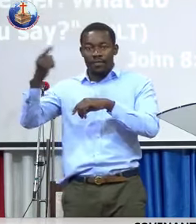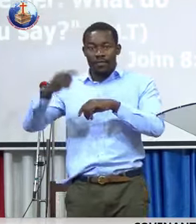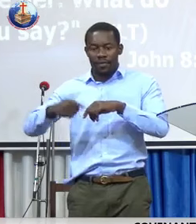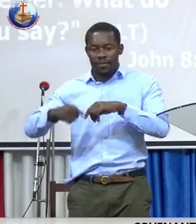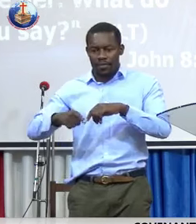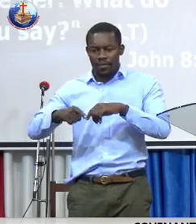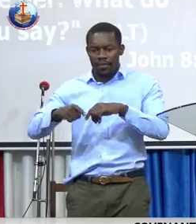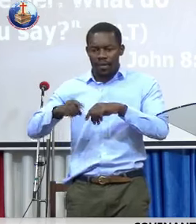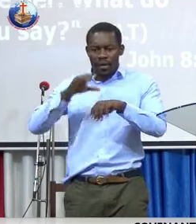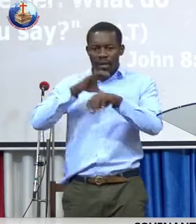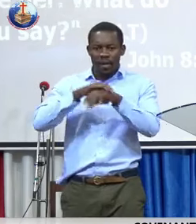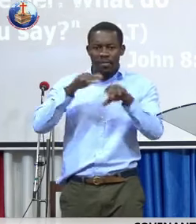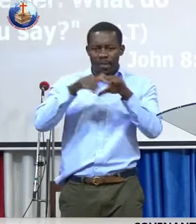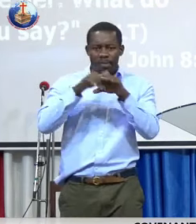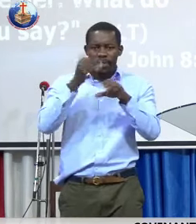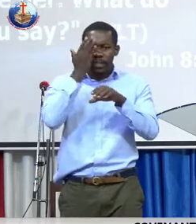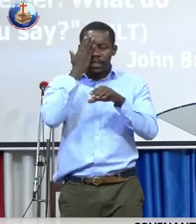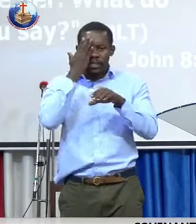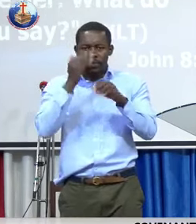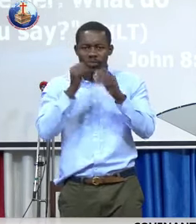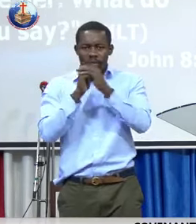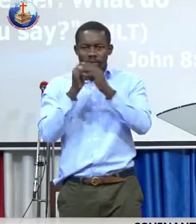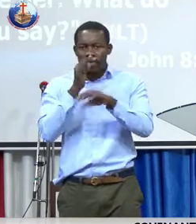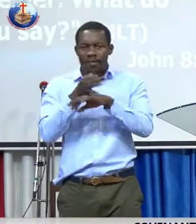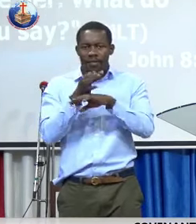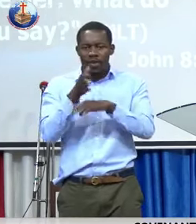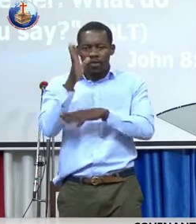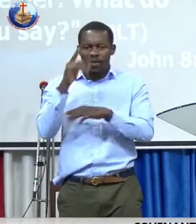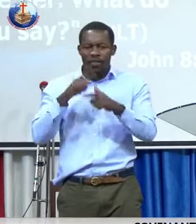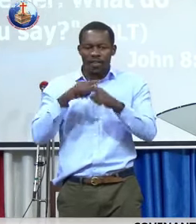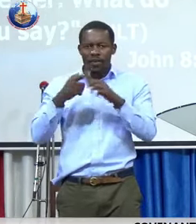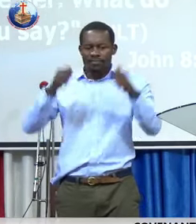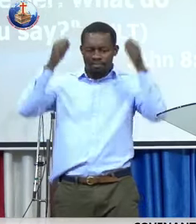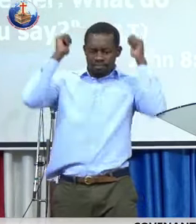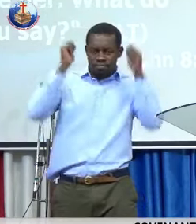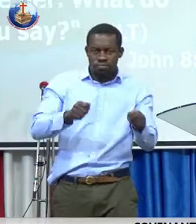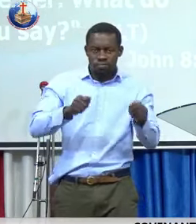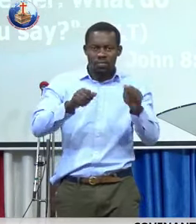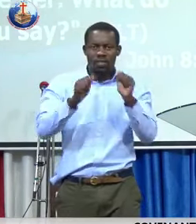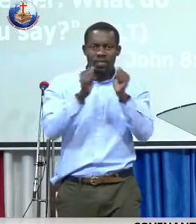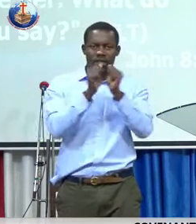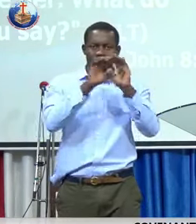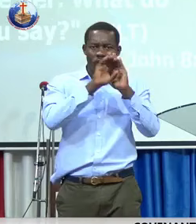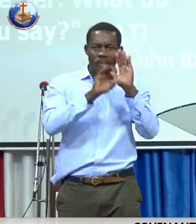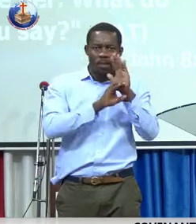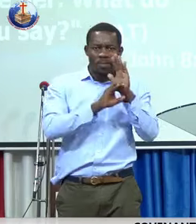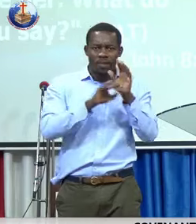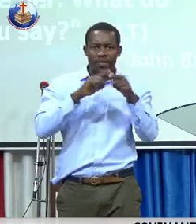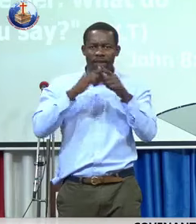wakati Musa ambapo alishuka kutoka kwenye mlima wa Sinai kisha akaangusha zile amri 10 na